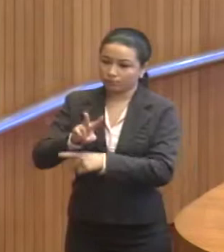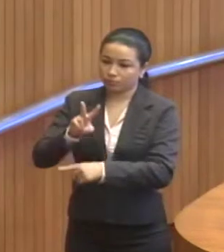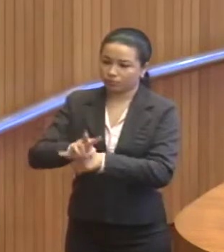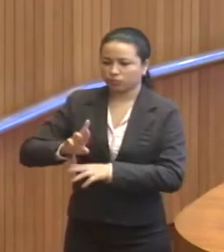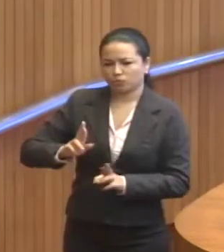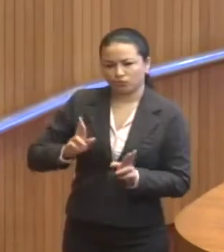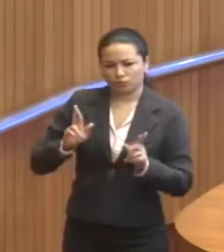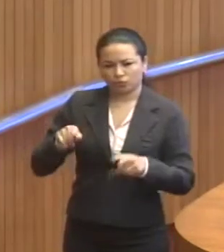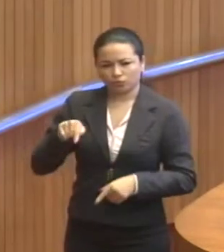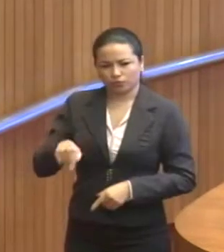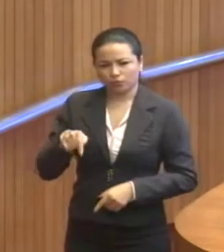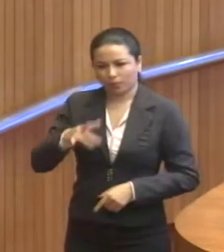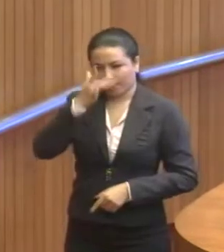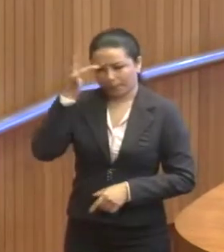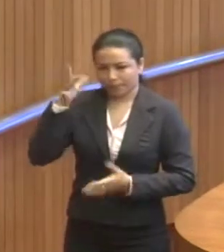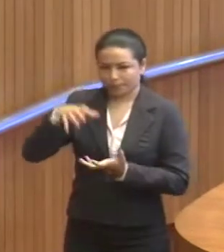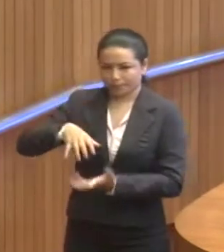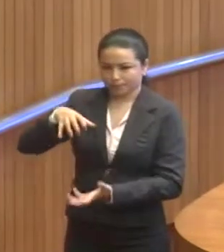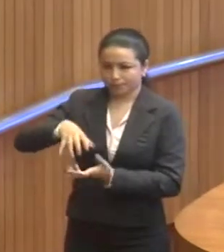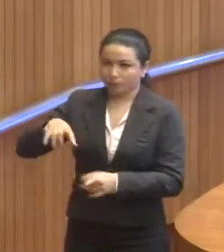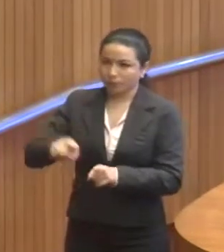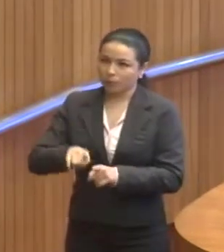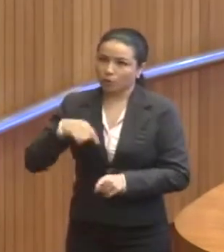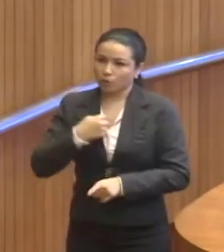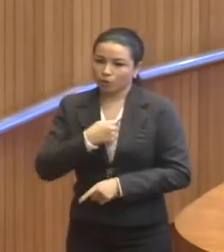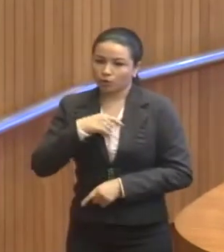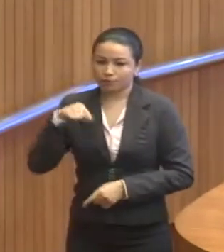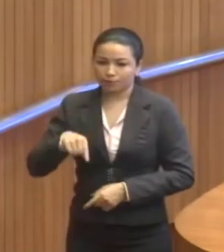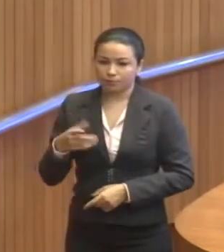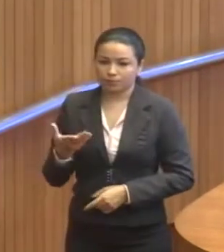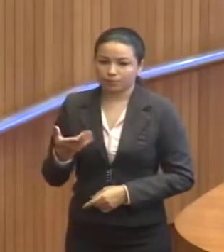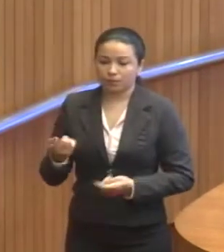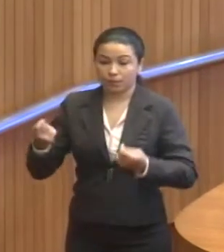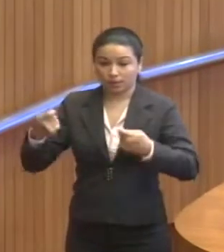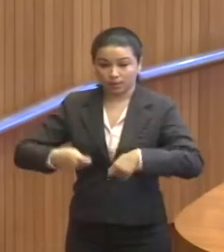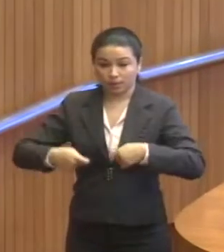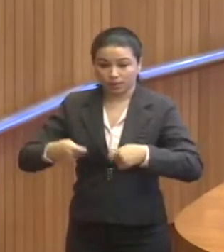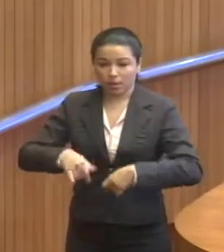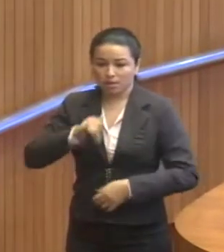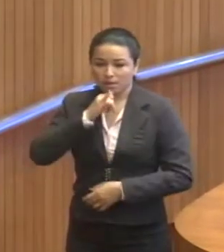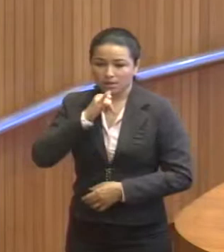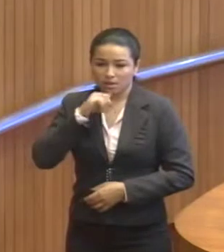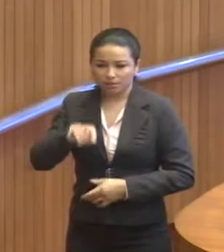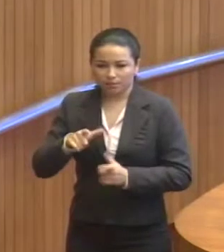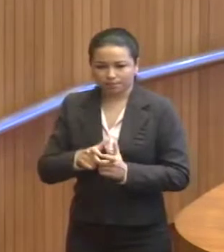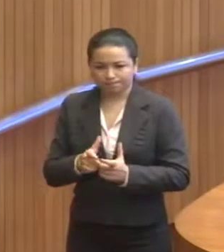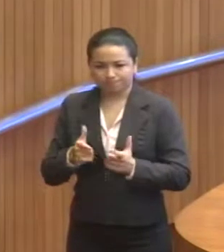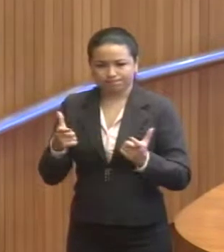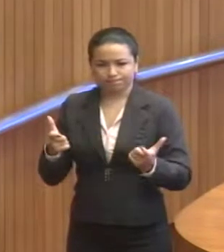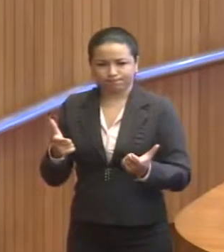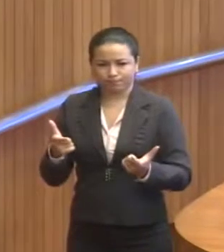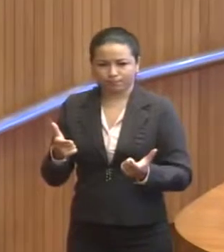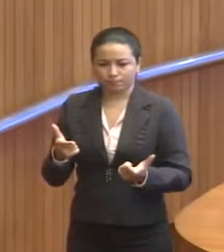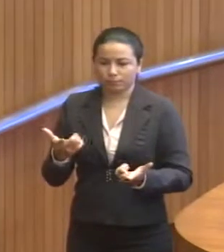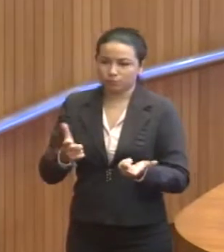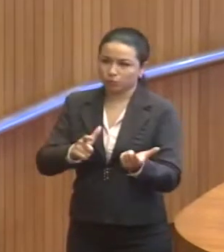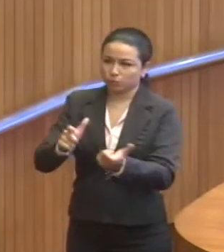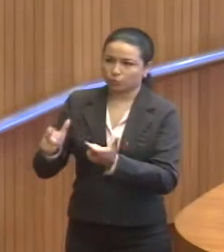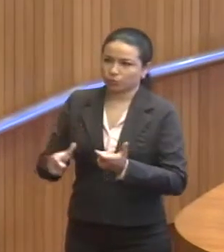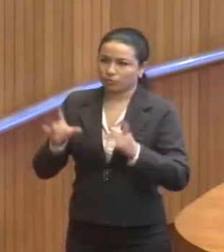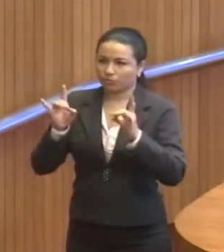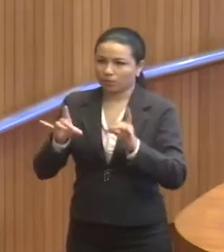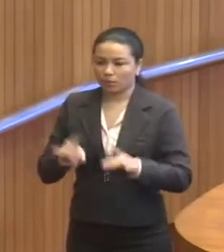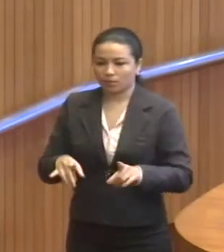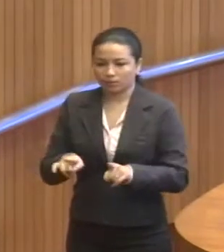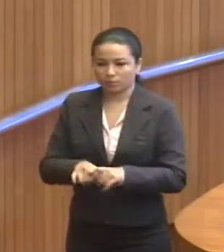atendimento diferenciado à pessoa idosa. Nós temos aí a necessidade, por exemplo, da ampliação de varas